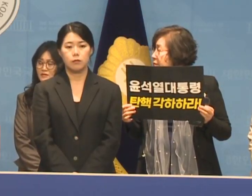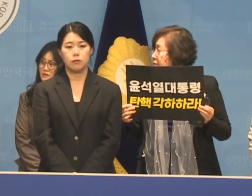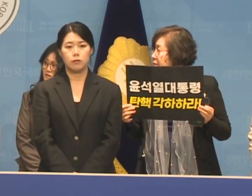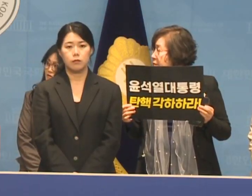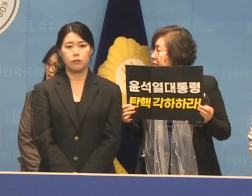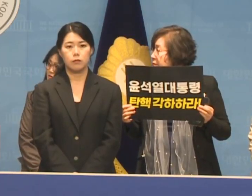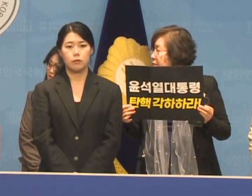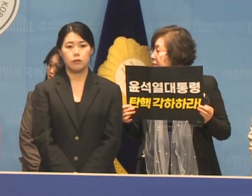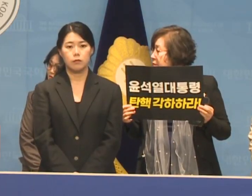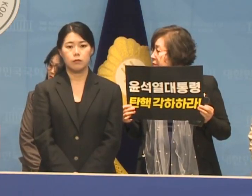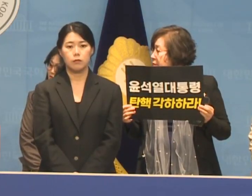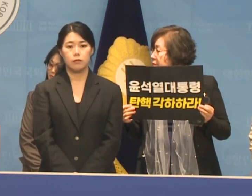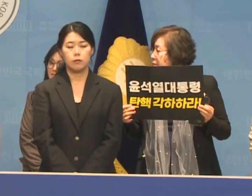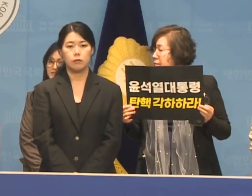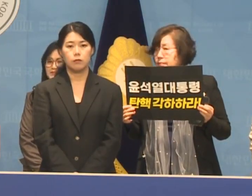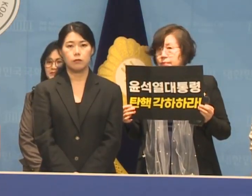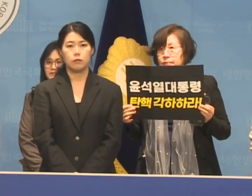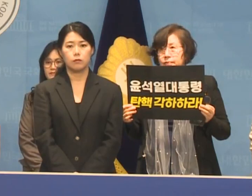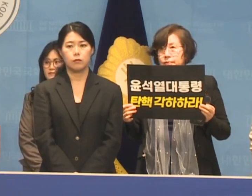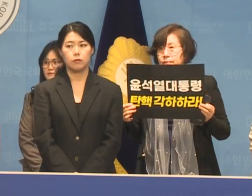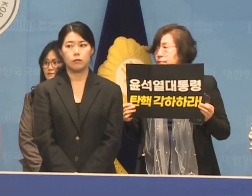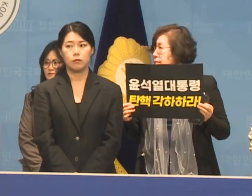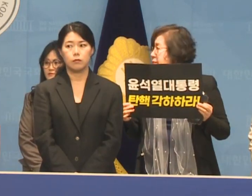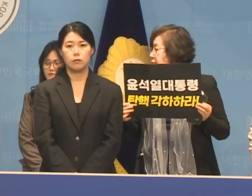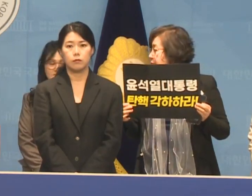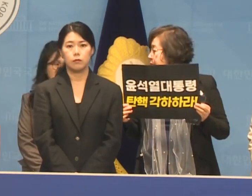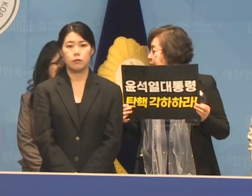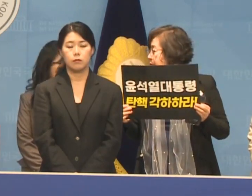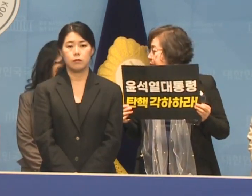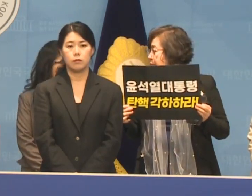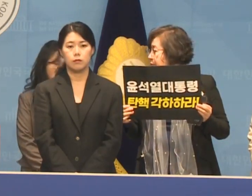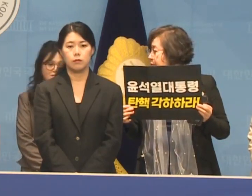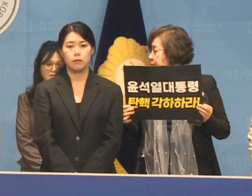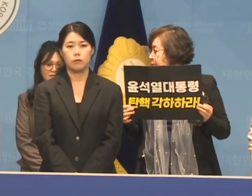자, 다음 김태선 선생님 한번 말씀하시죠.